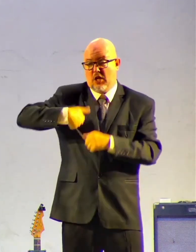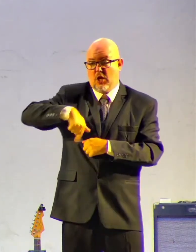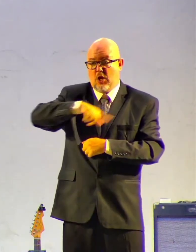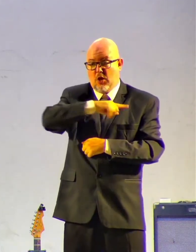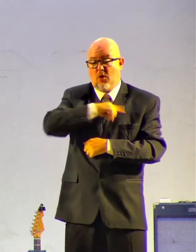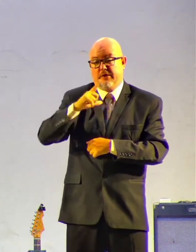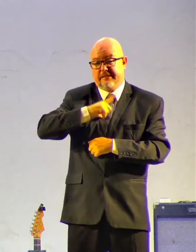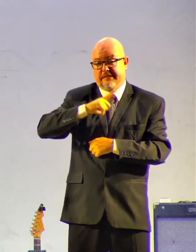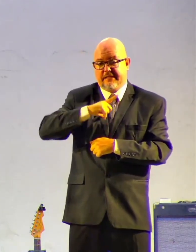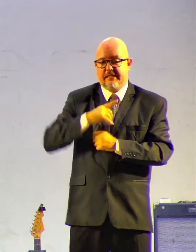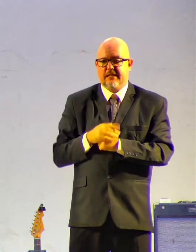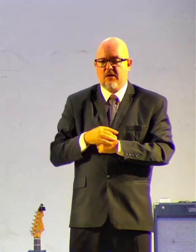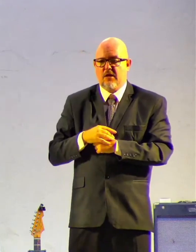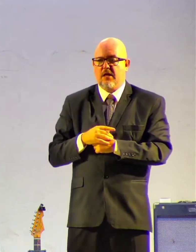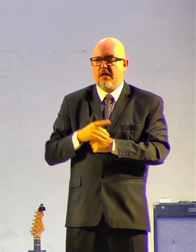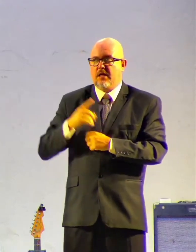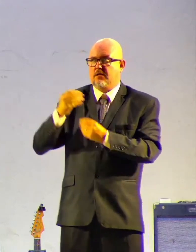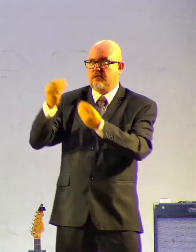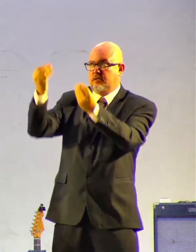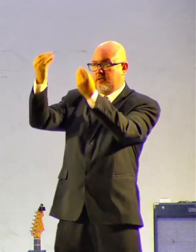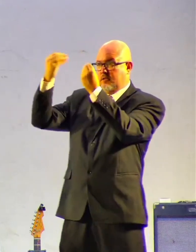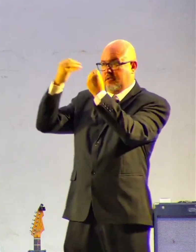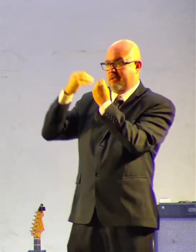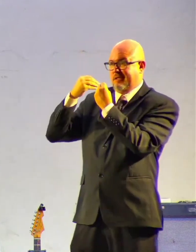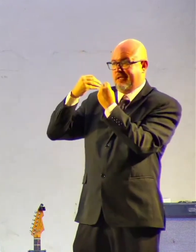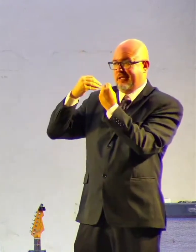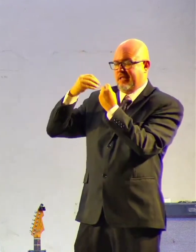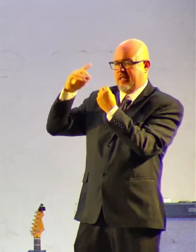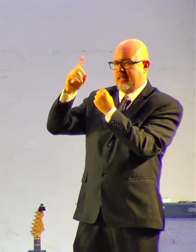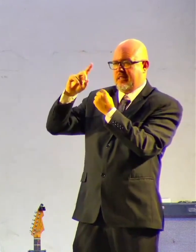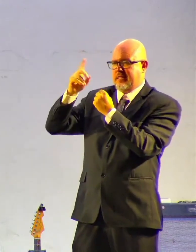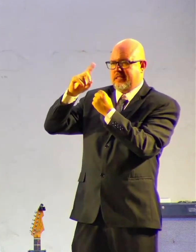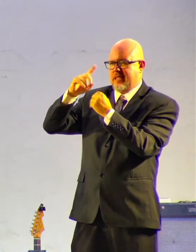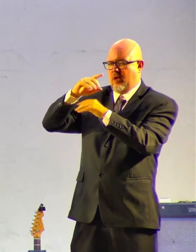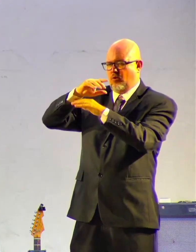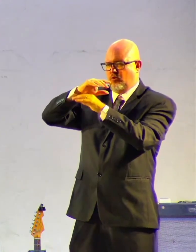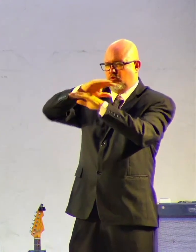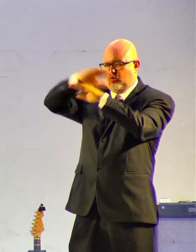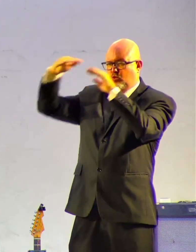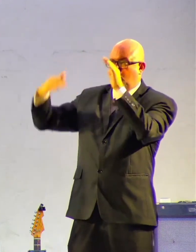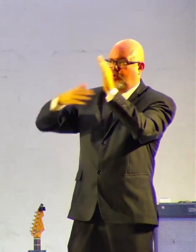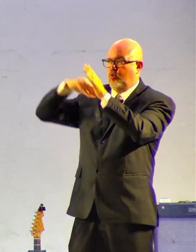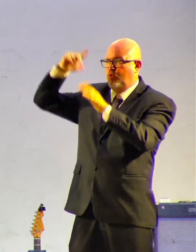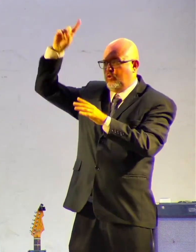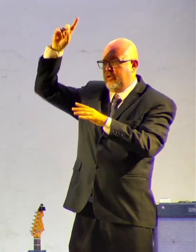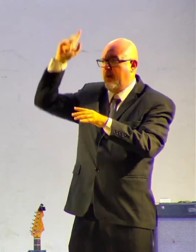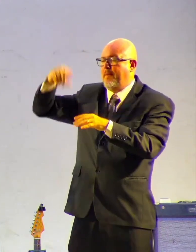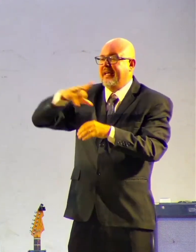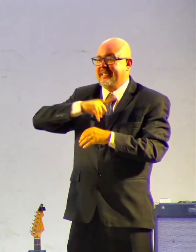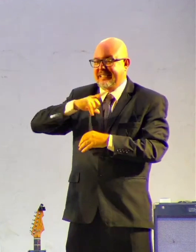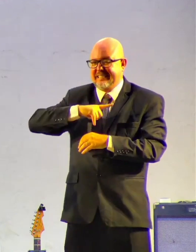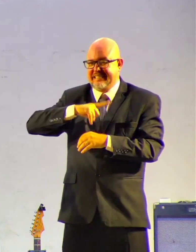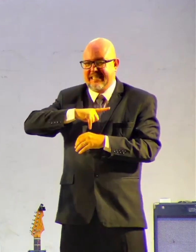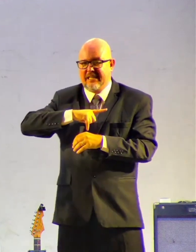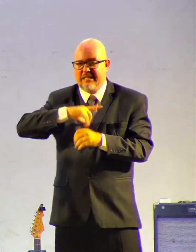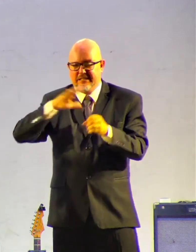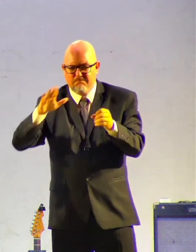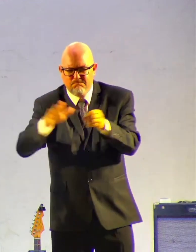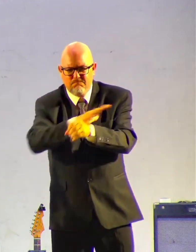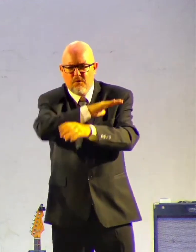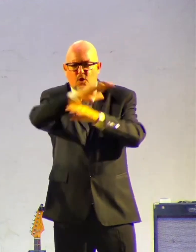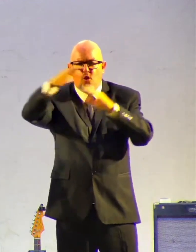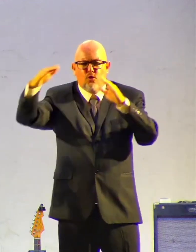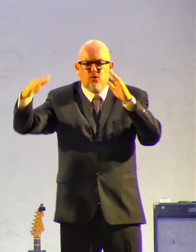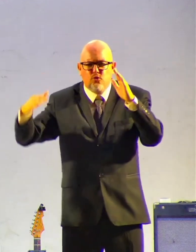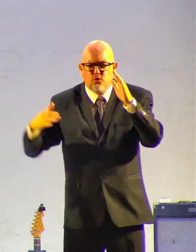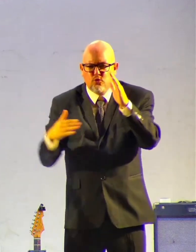sejamos tomados, não de Deus, não da plenitude de Deus, mas que sejamos tomados de